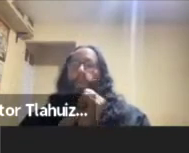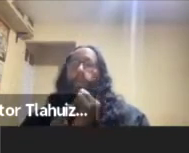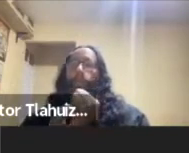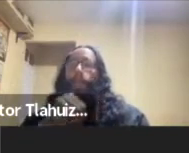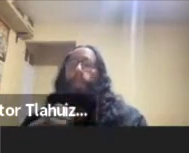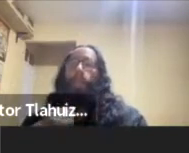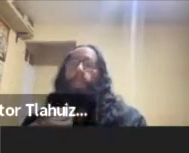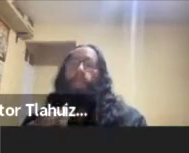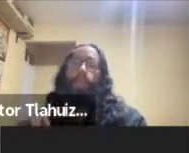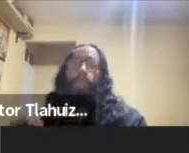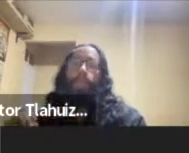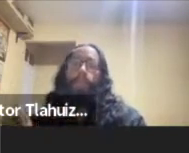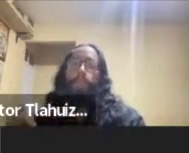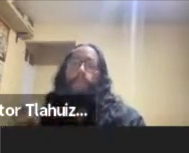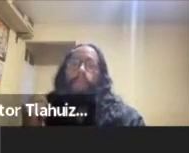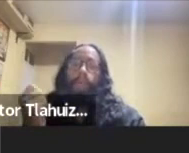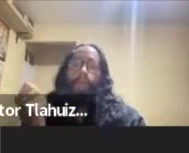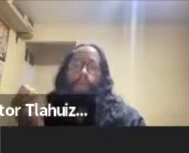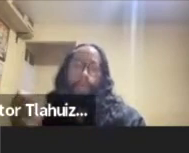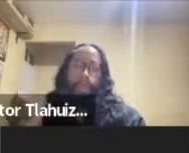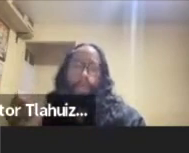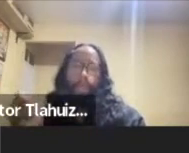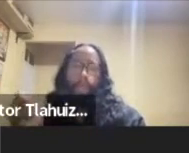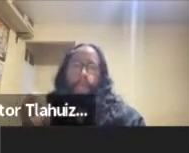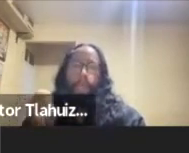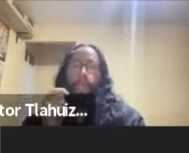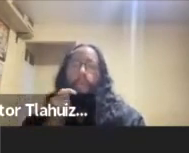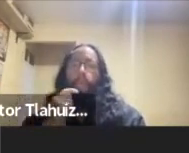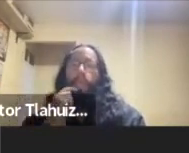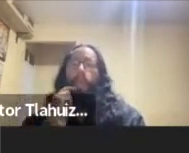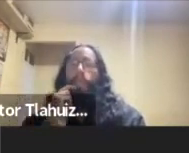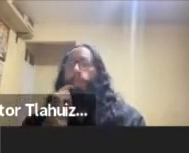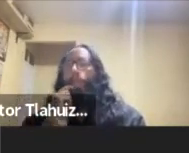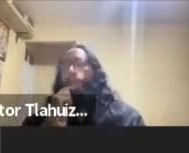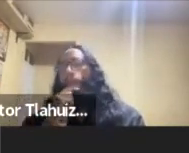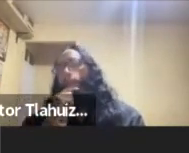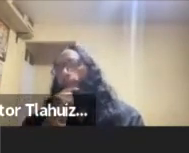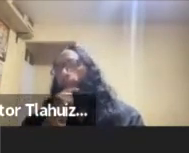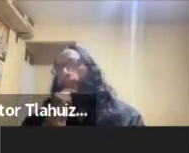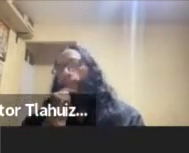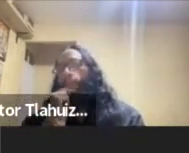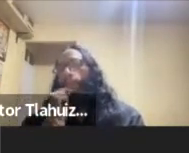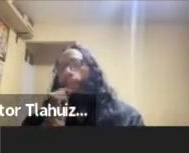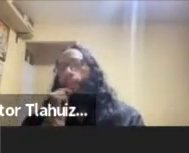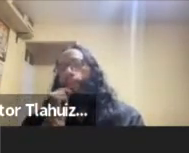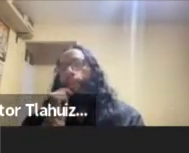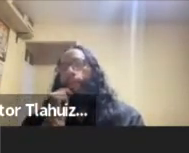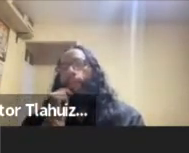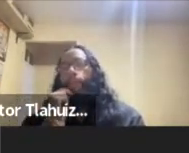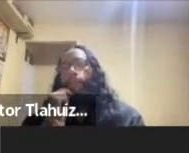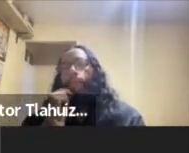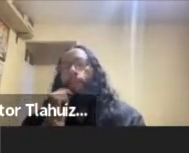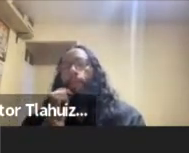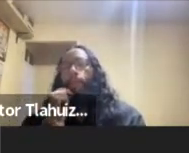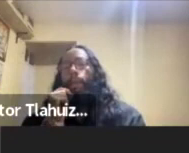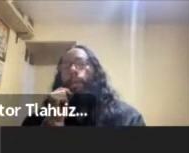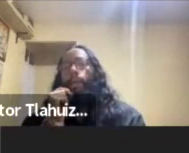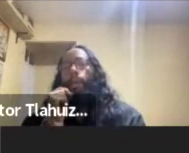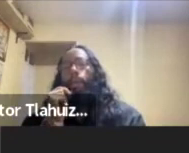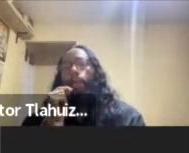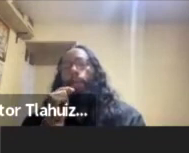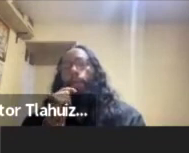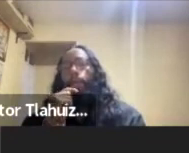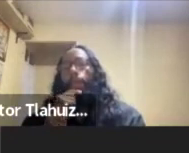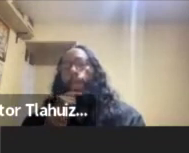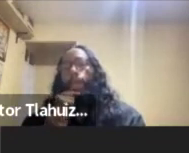El erotismo para ciertos cuerpos deseables. ¿Qué diferencias encontramos, por ejemplo, aquí?